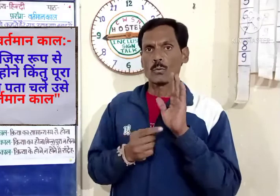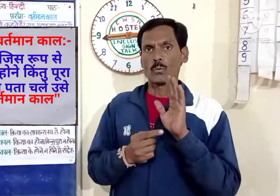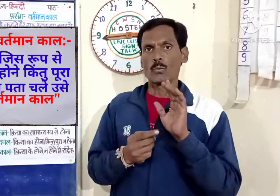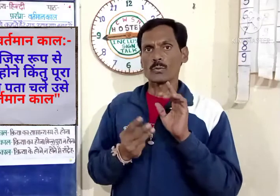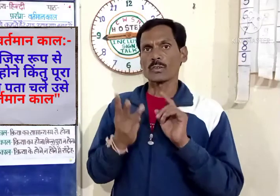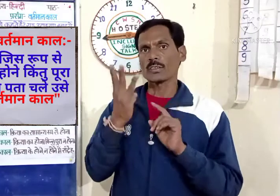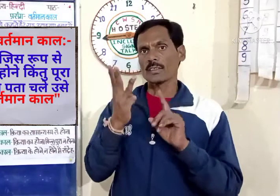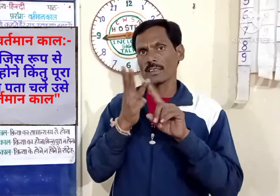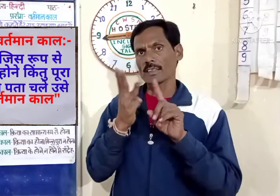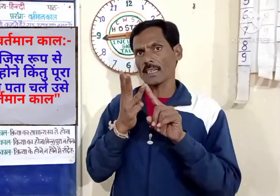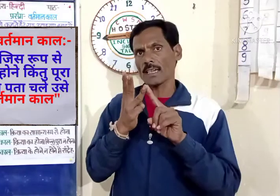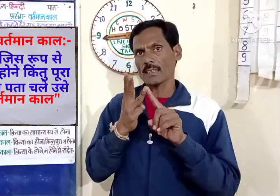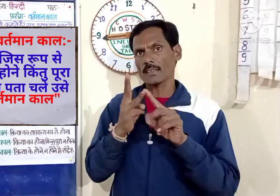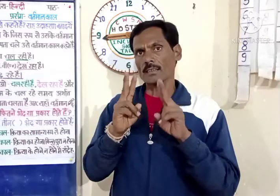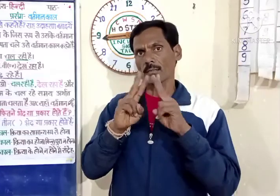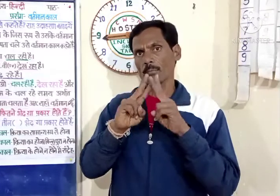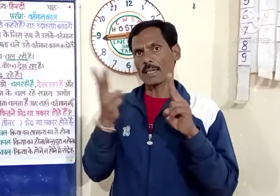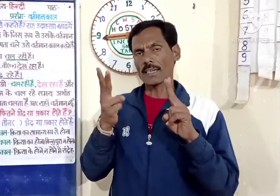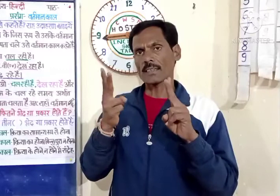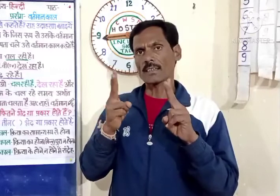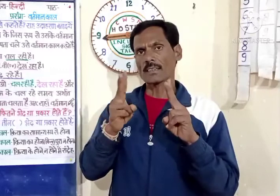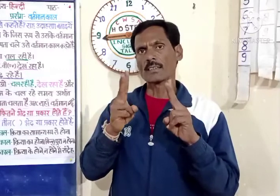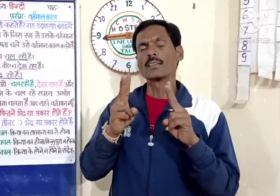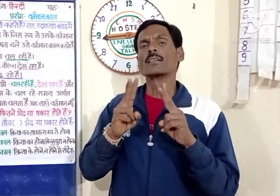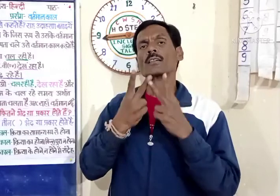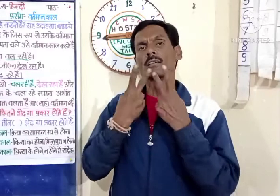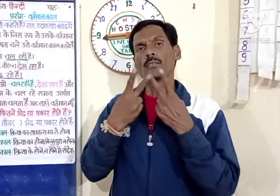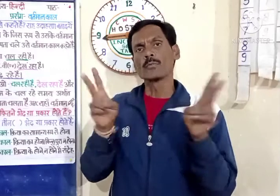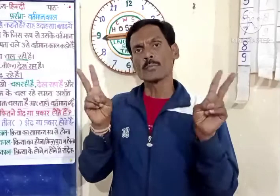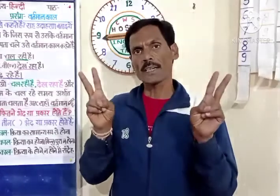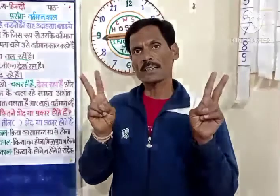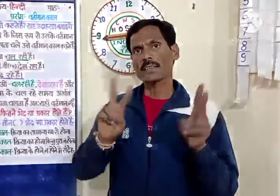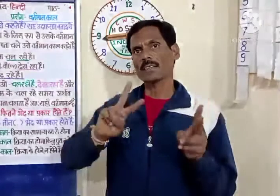तीसरा, भेद या